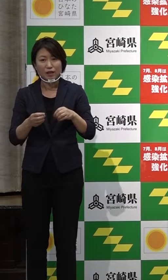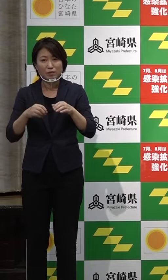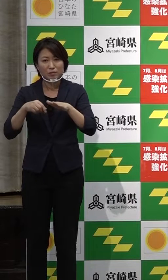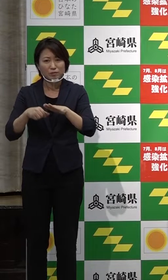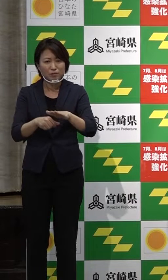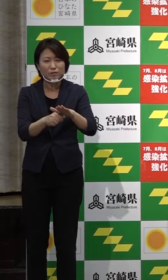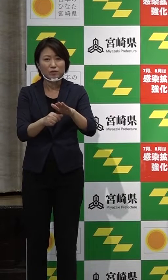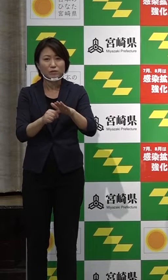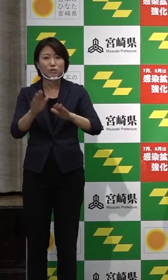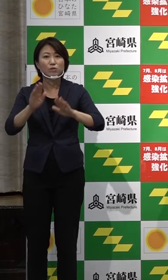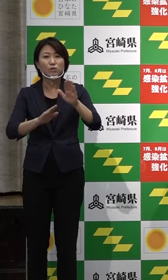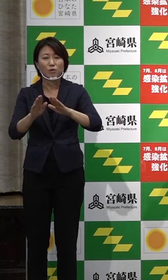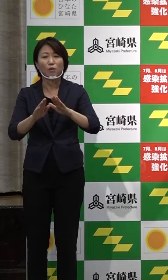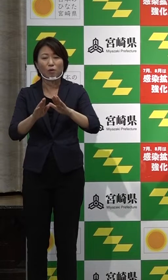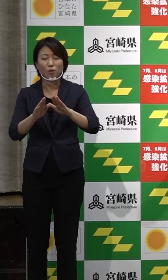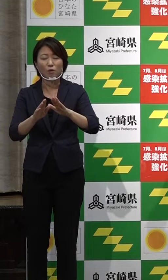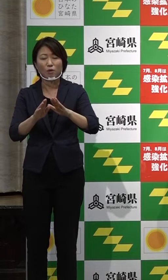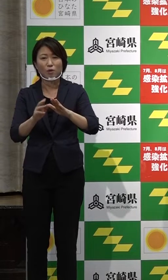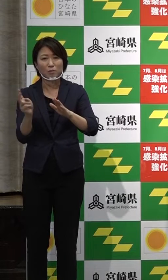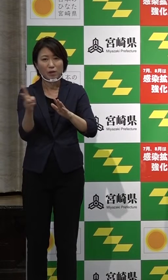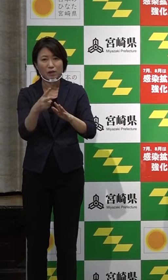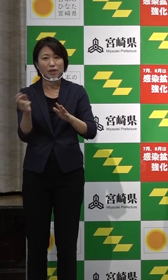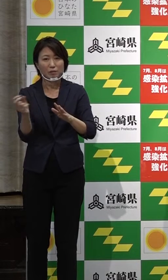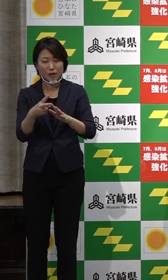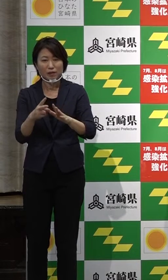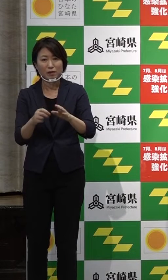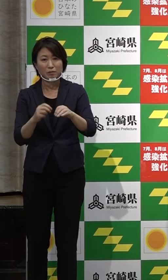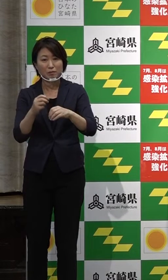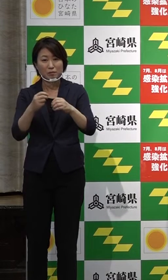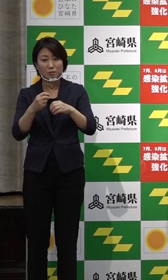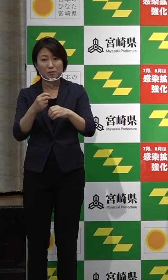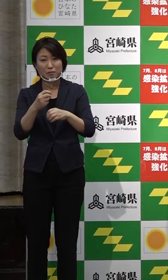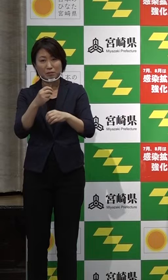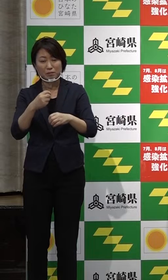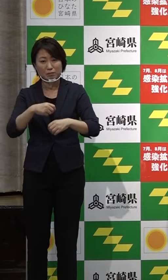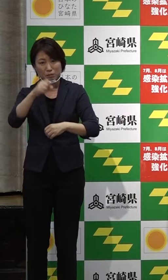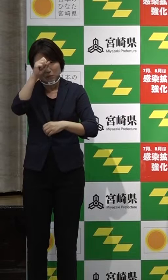ったとしても、ぐぐぐっと今感染の拡大は